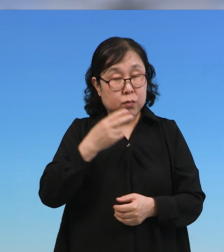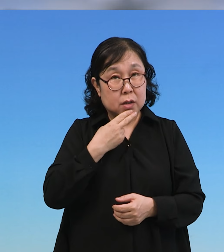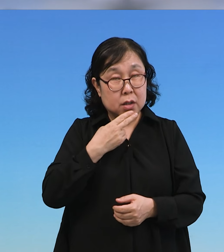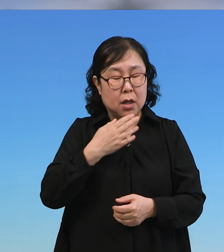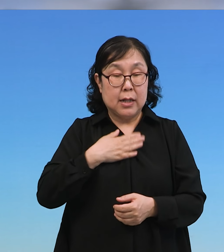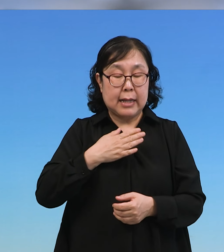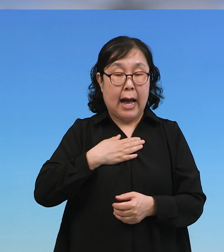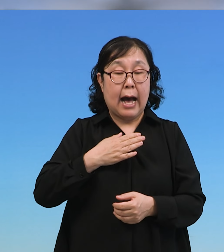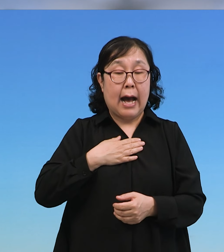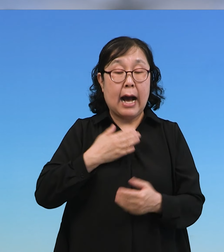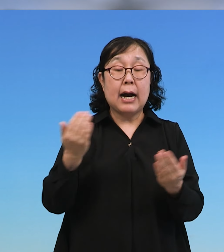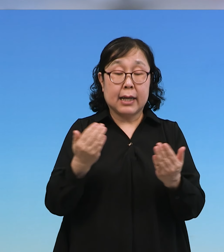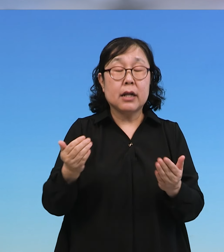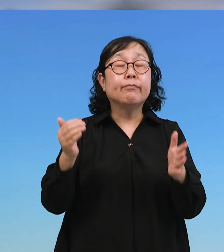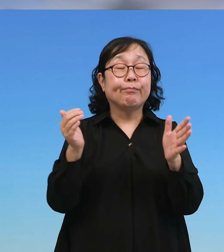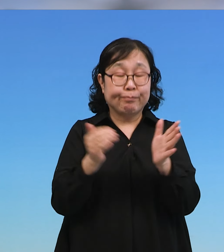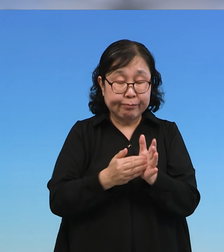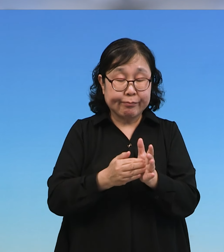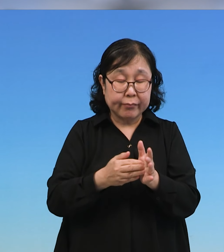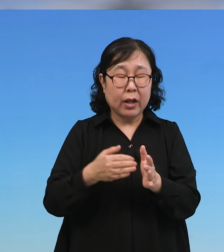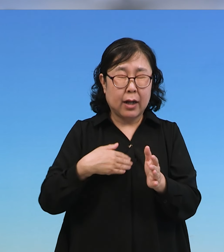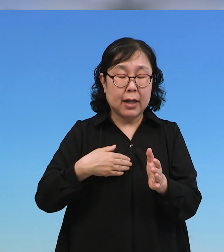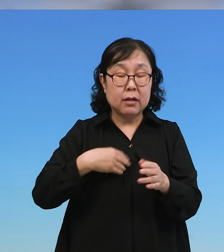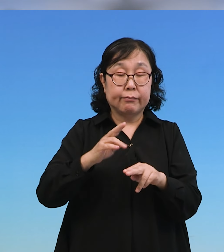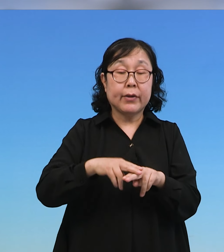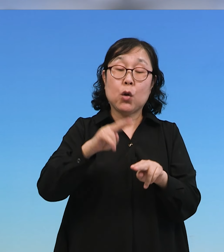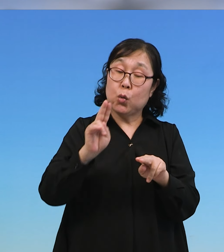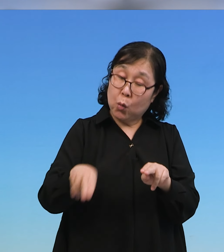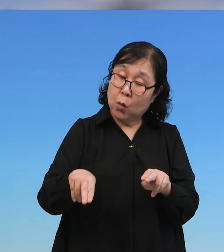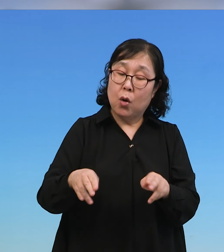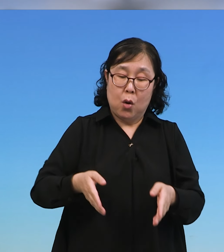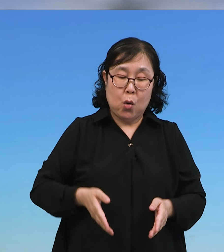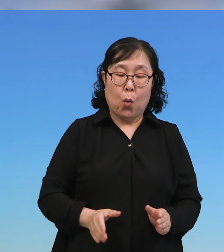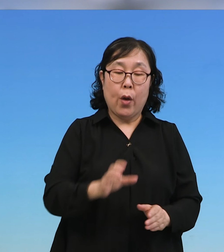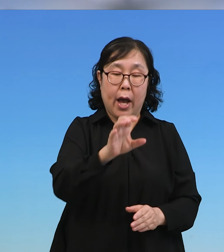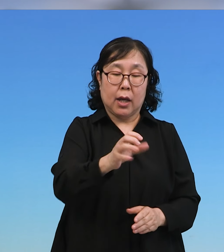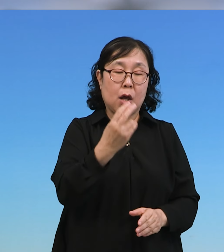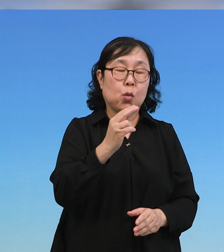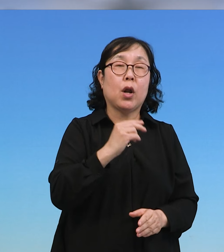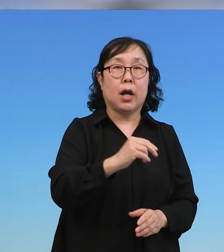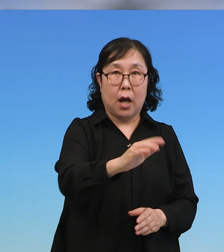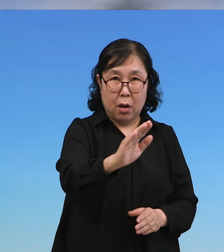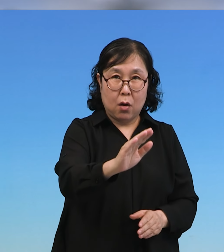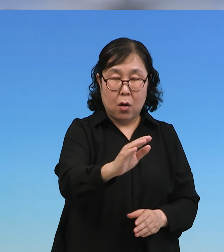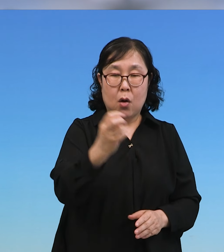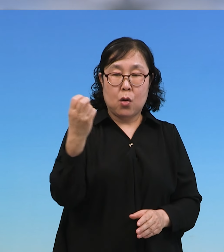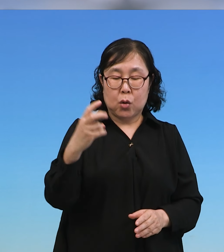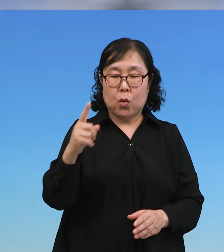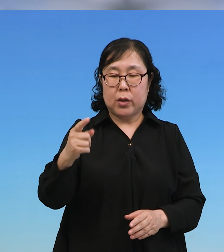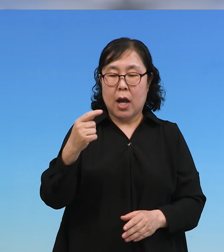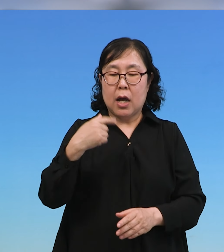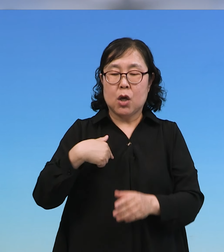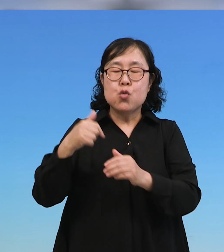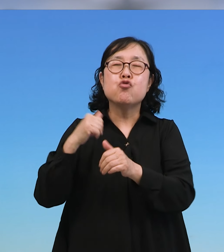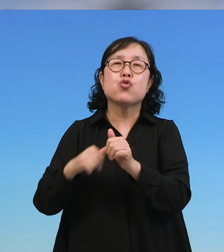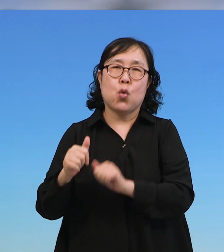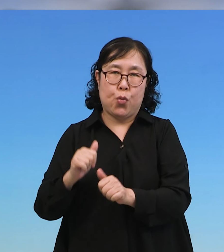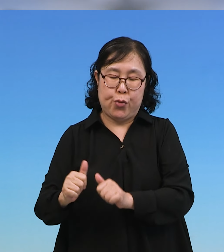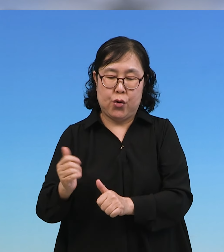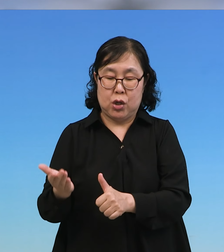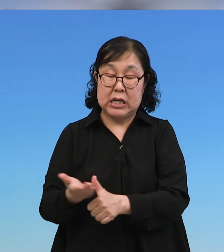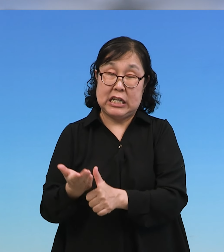되니까 그렇게 모든 것들을 다 내려놓고 그렇게 낙향해서 고향에서 그 다음 세대를